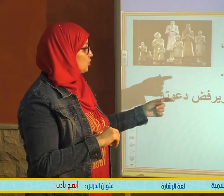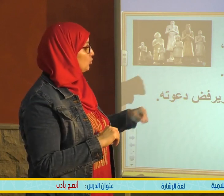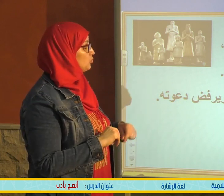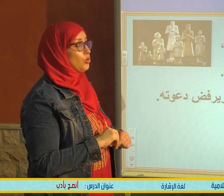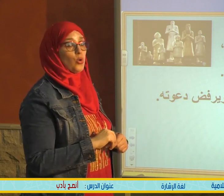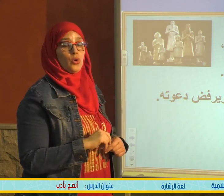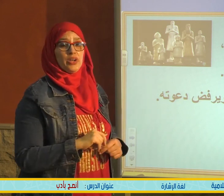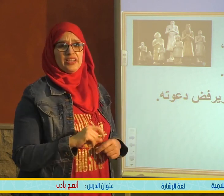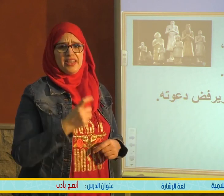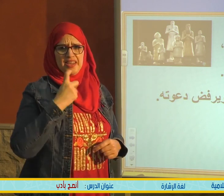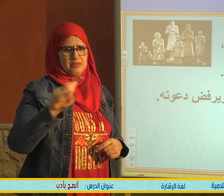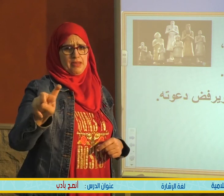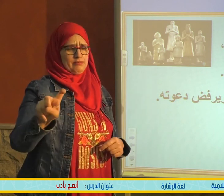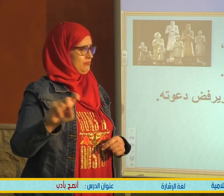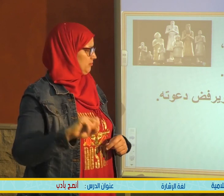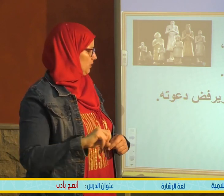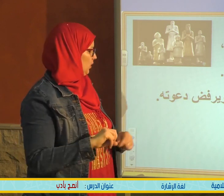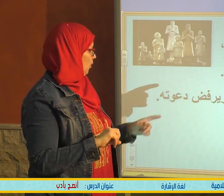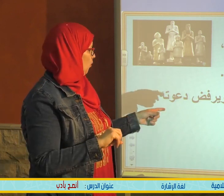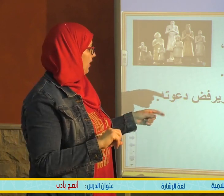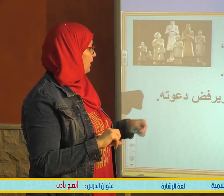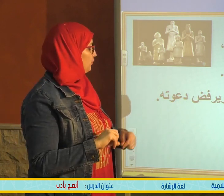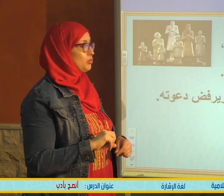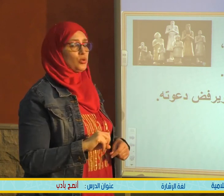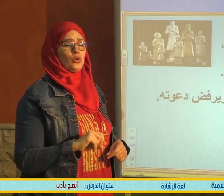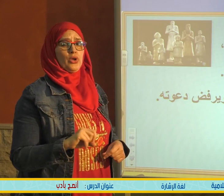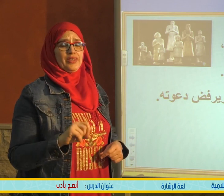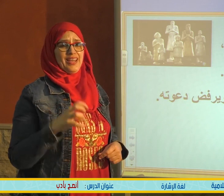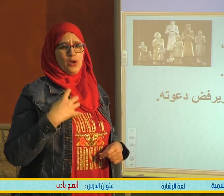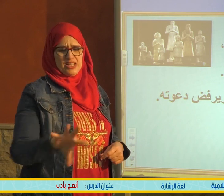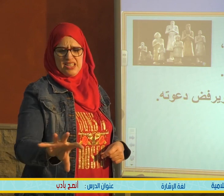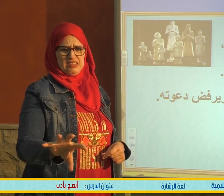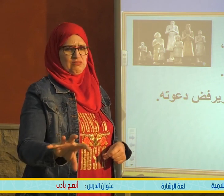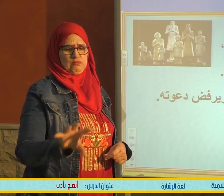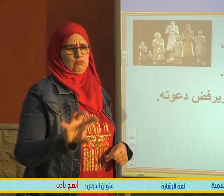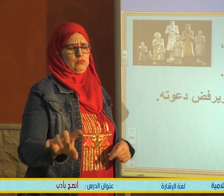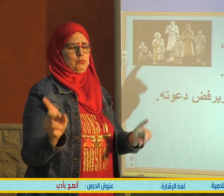يصده دائما ويرفض دعوته،